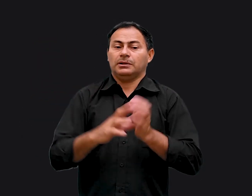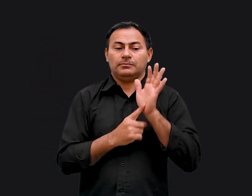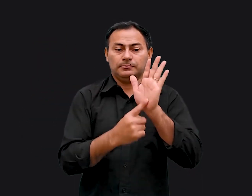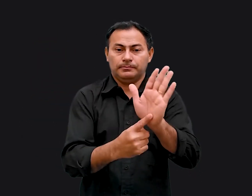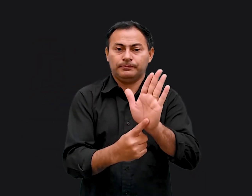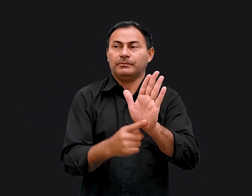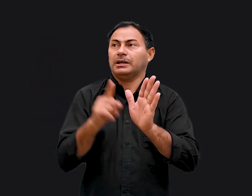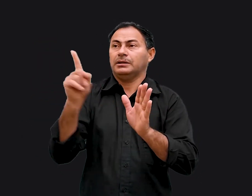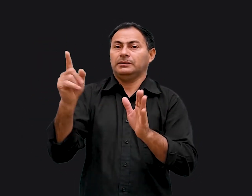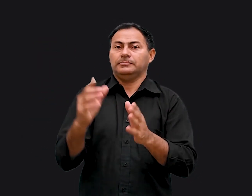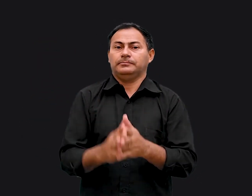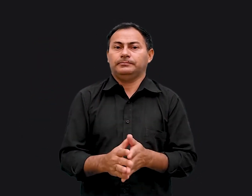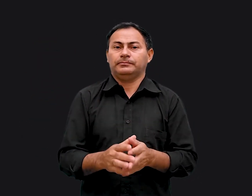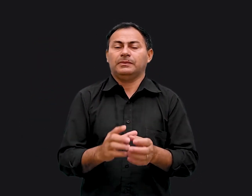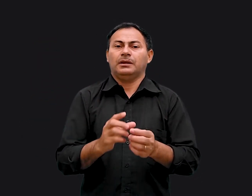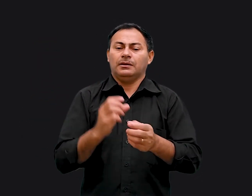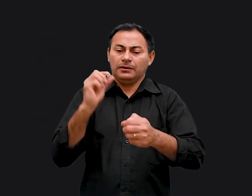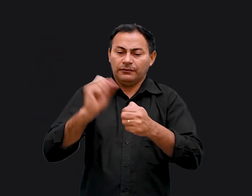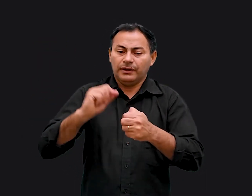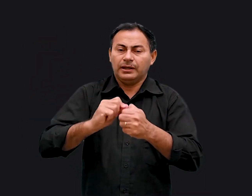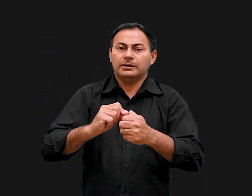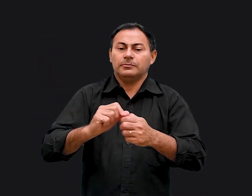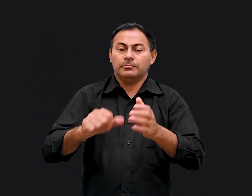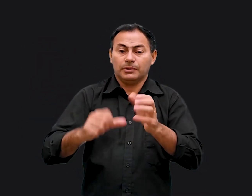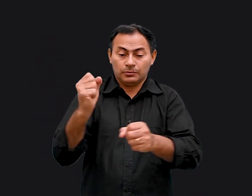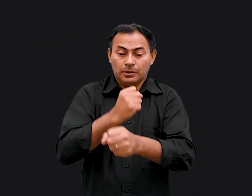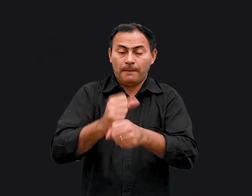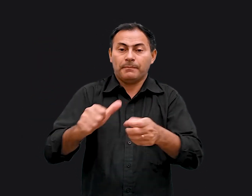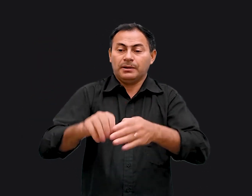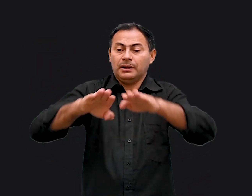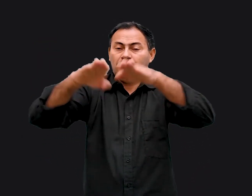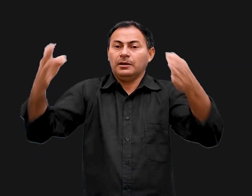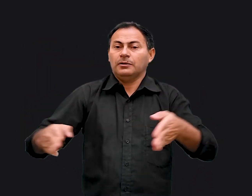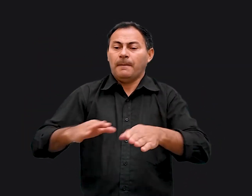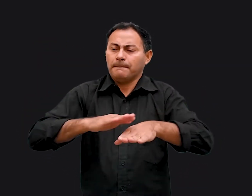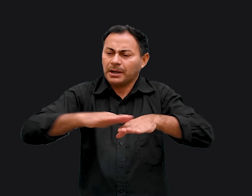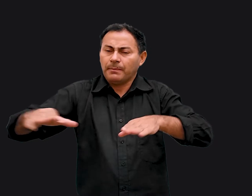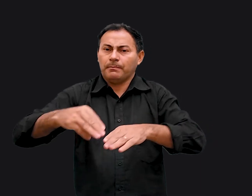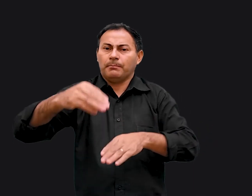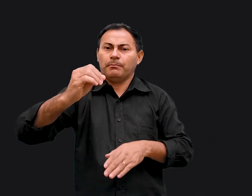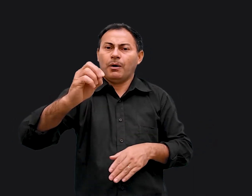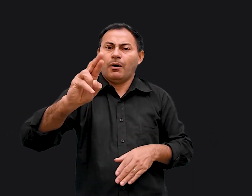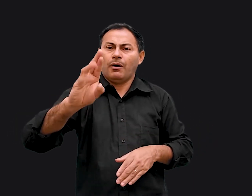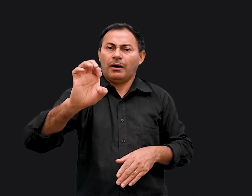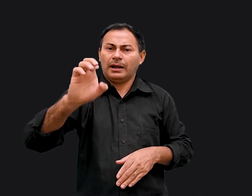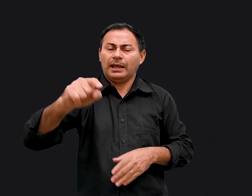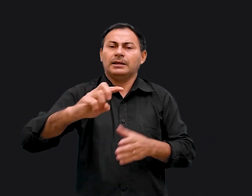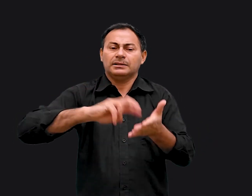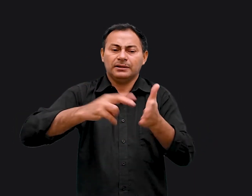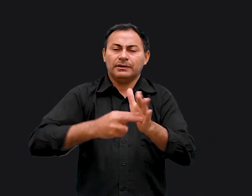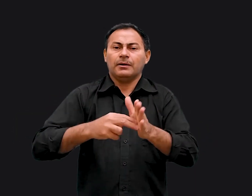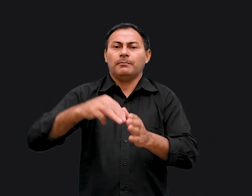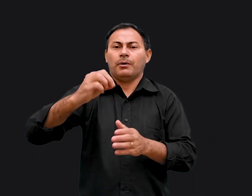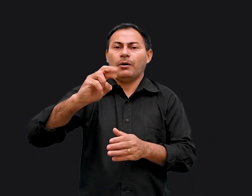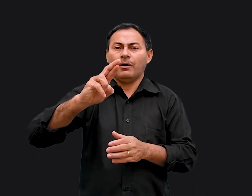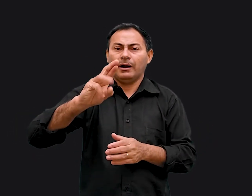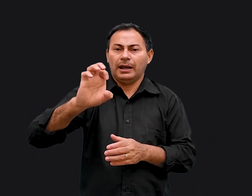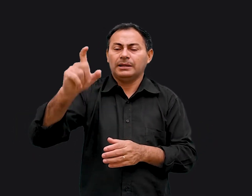estava aparecendo para ele. Ele construiu seu primeiro altar na planície de Moré. A palavra Moré significa ensinar ou